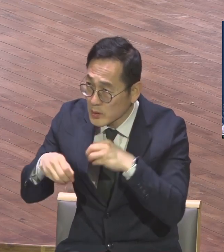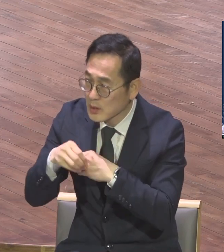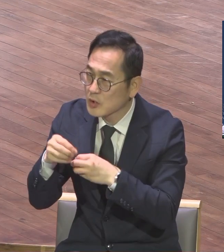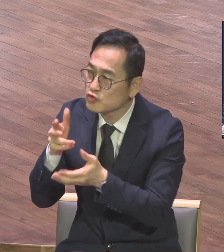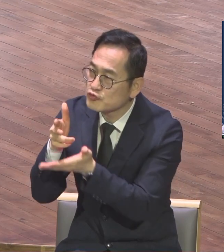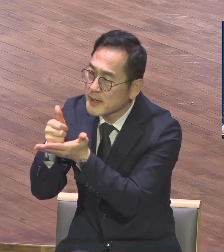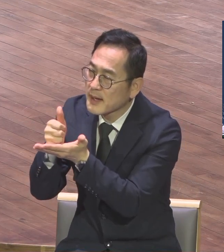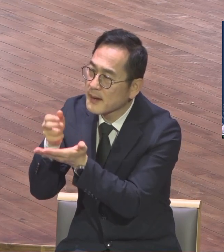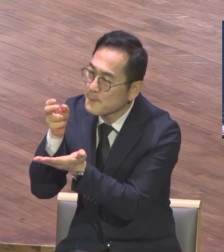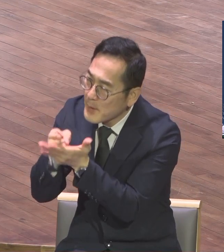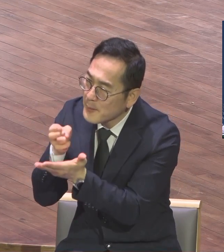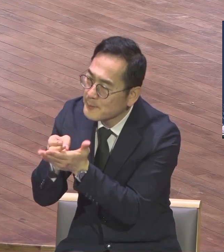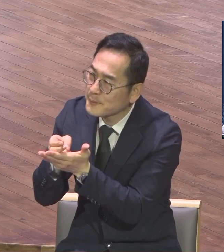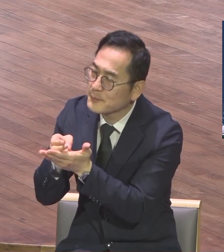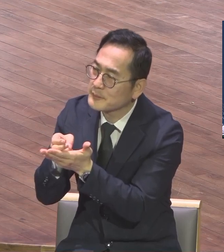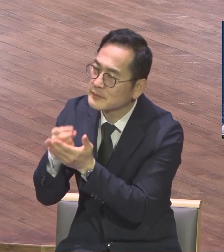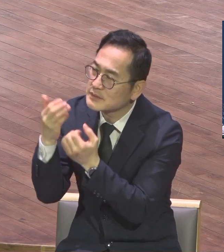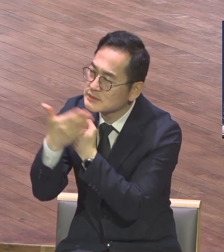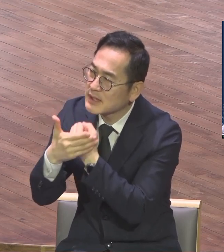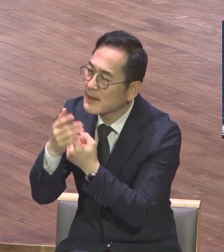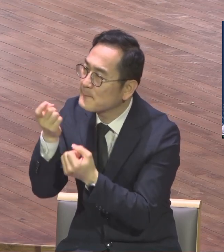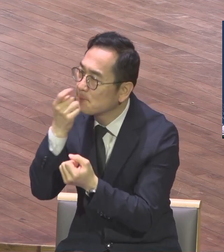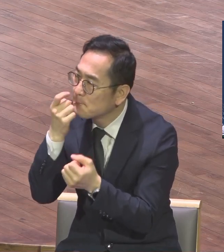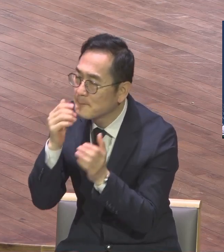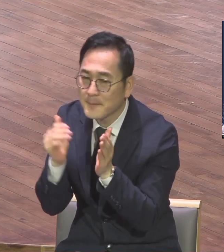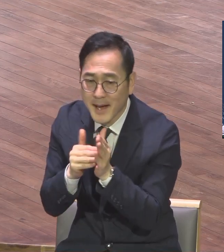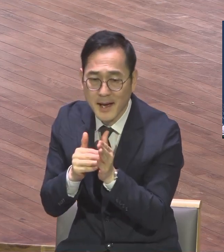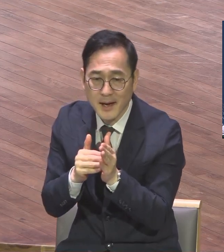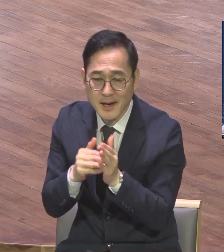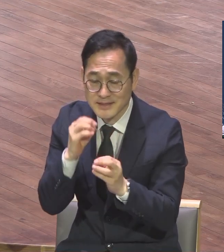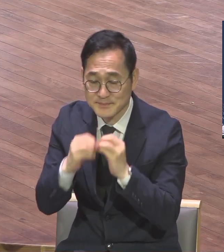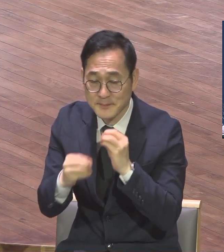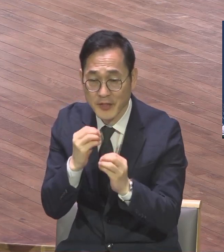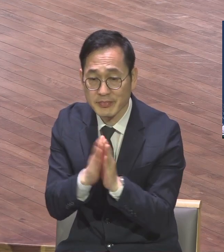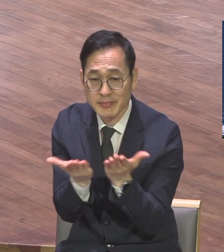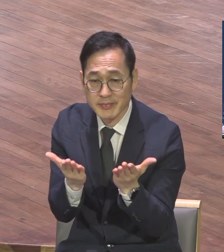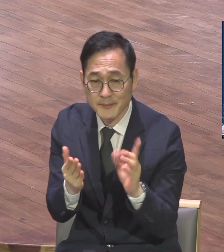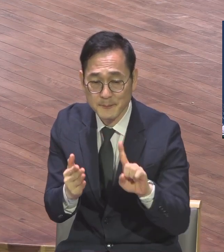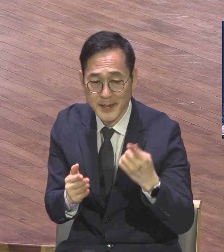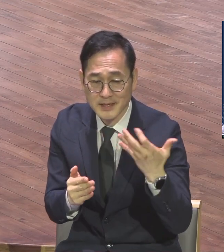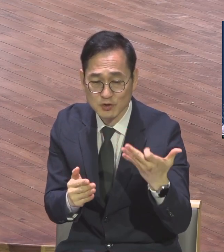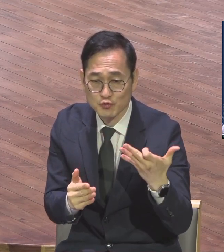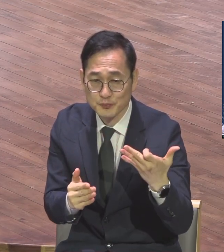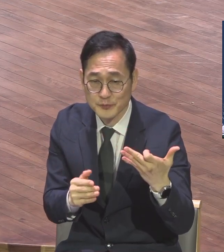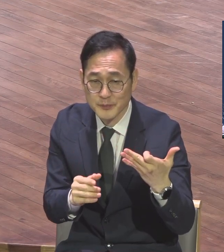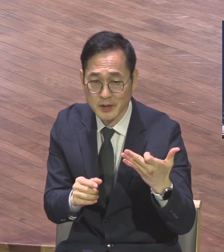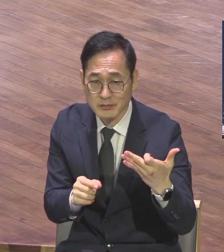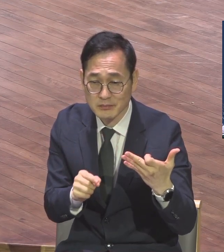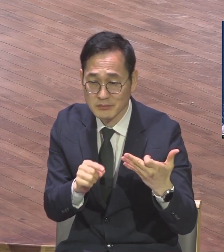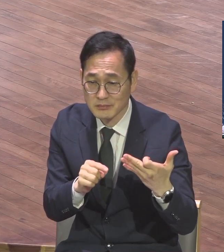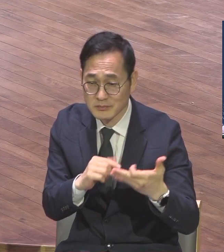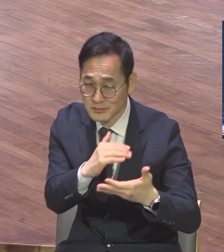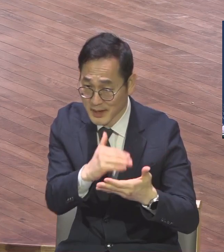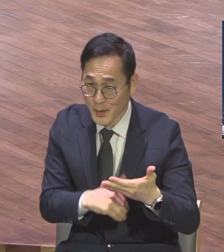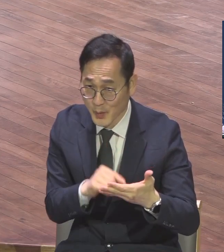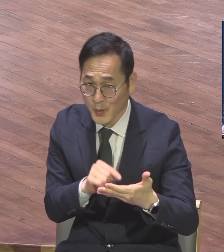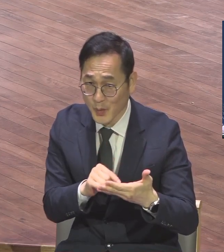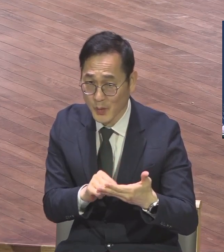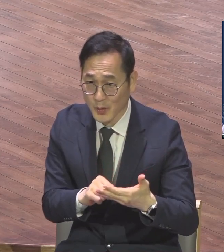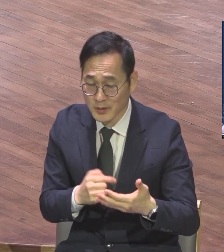되었나이다. 시편 기자는 시편 119편 71절에서 고난당하는 것을